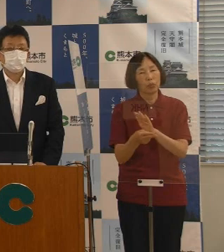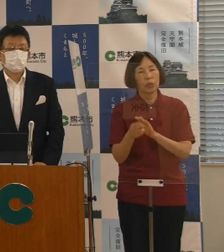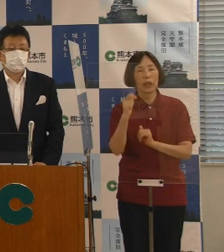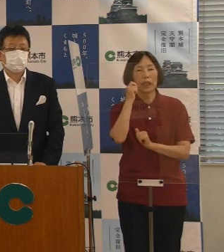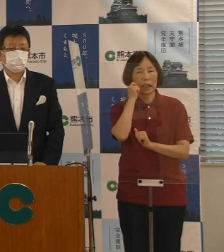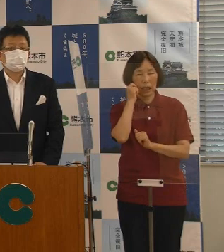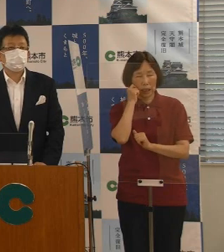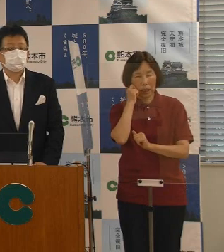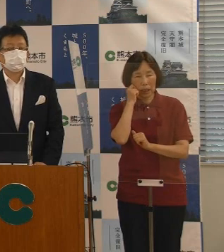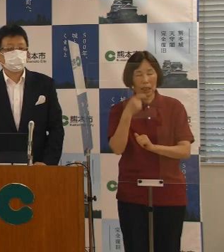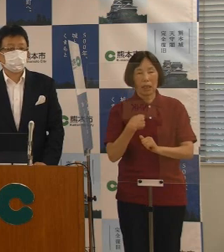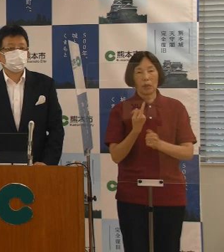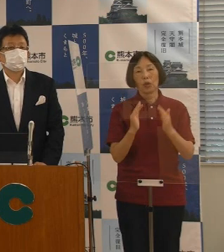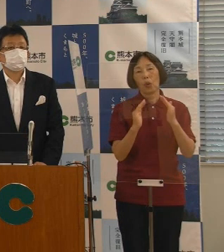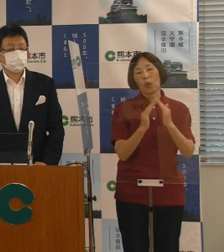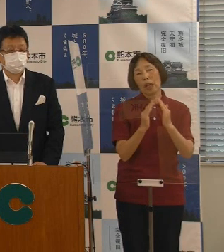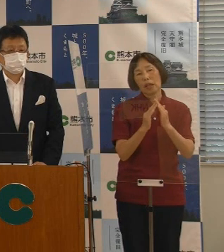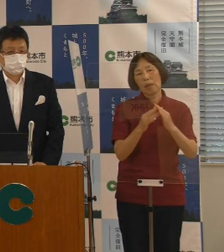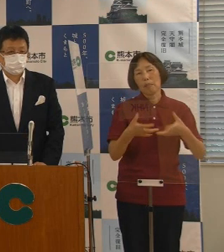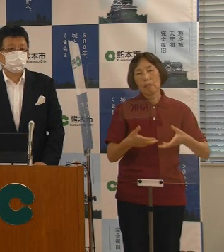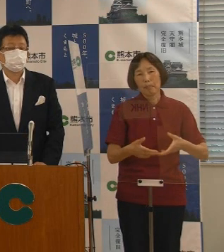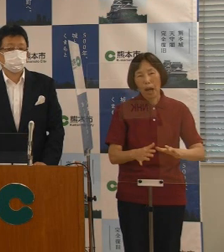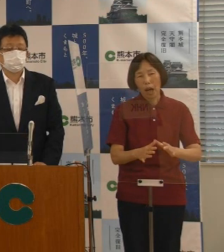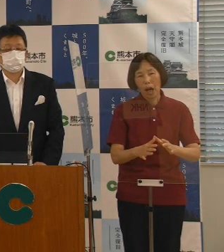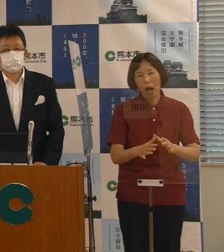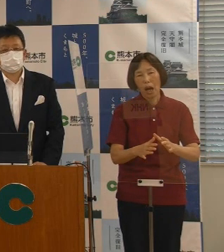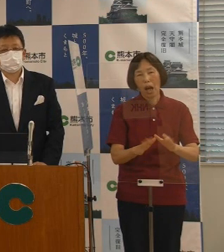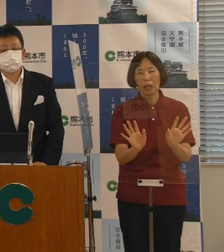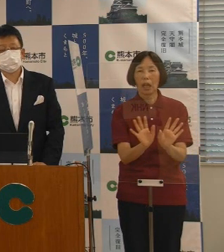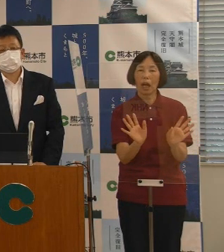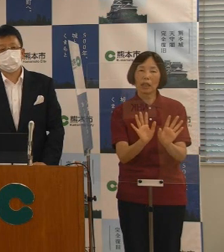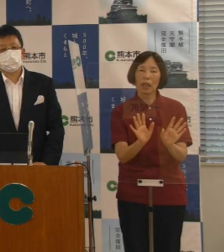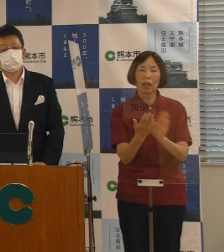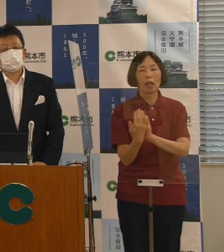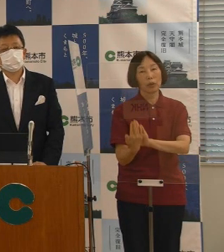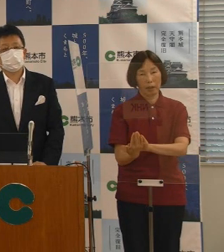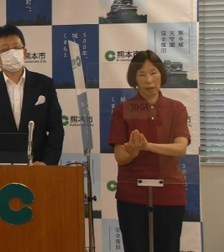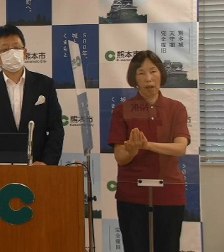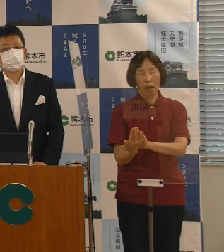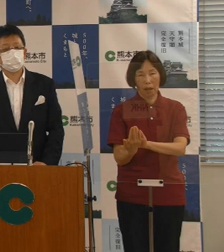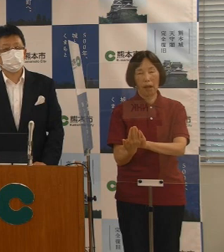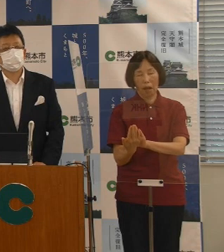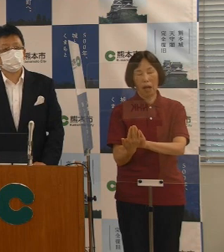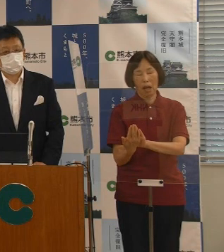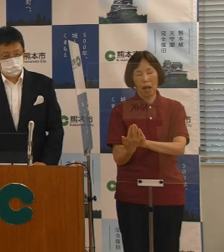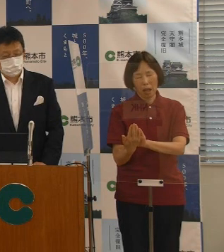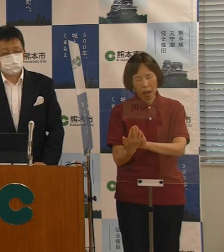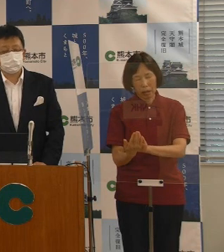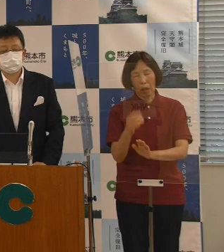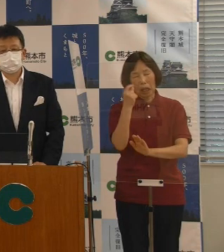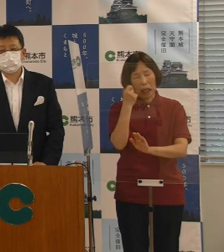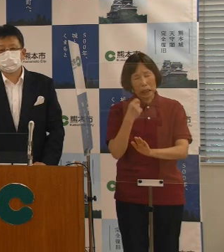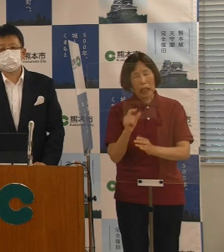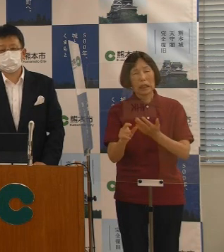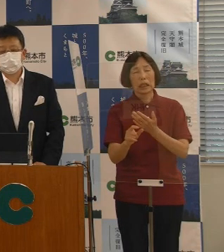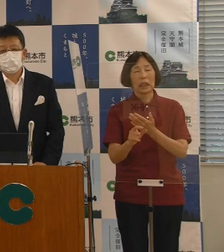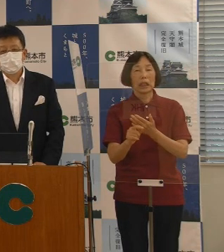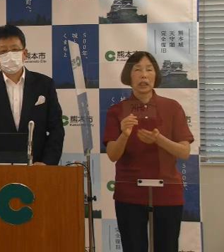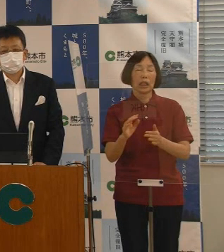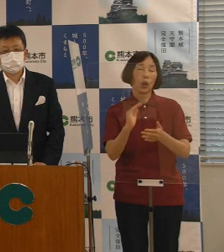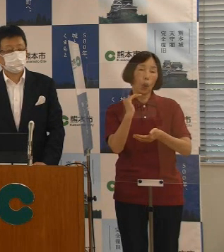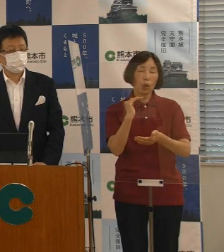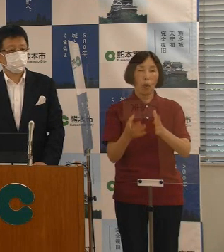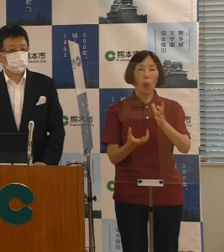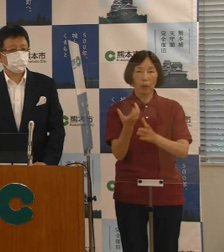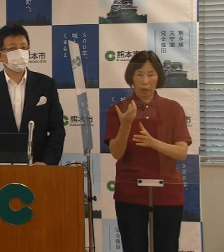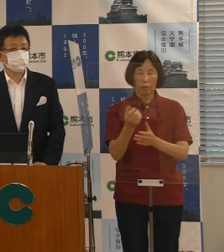て、残念ながらお子さんが亡くなってしまったということ、まあ、そういった悲劇もあるということでありますので、